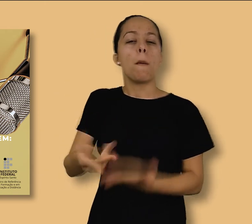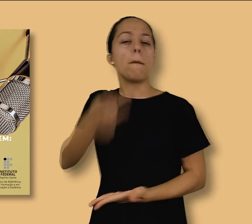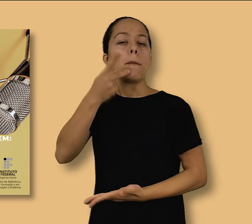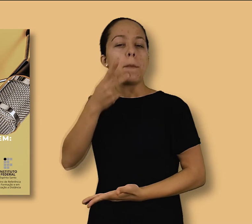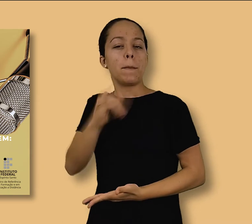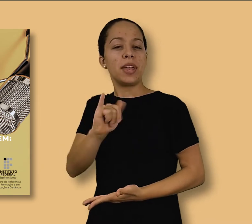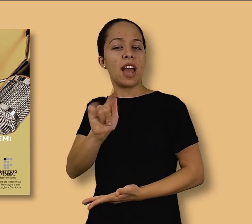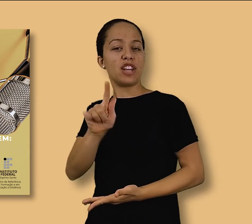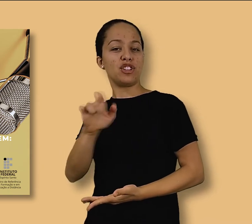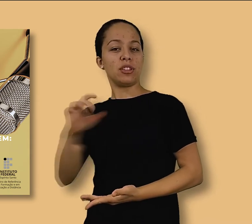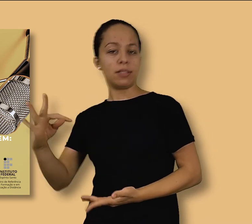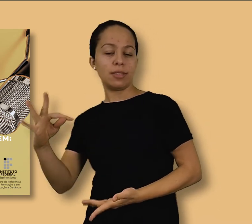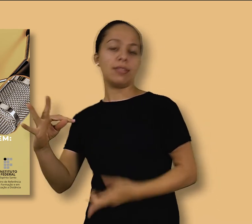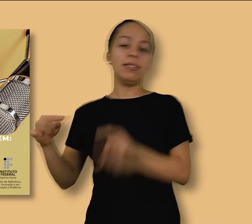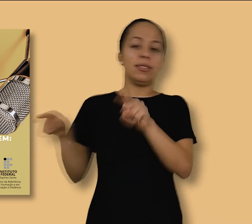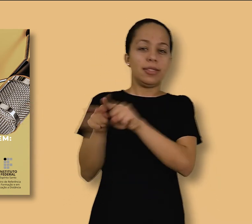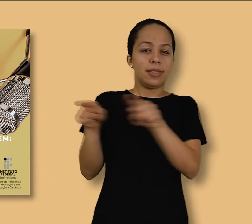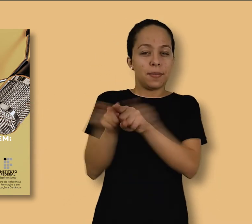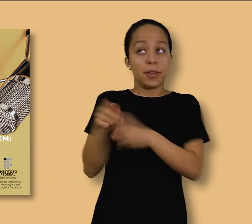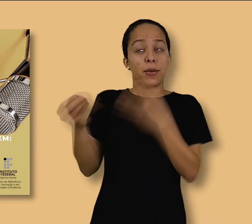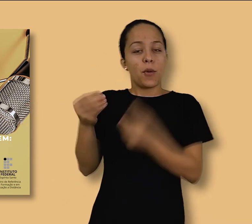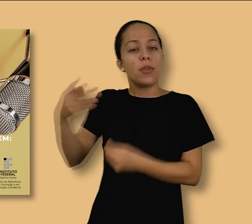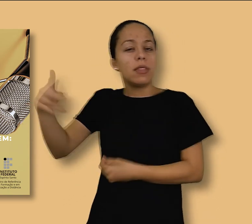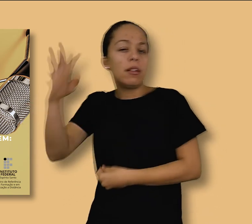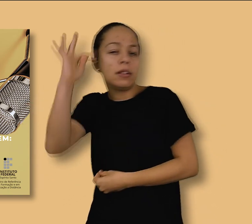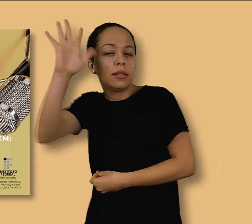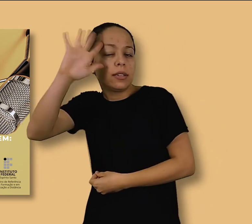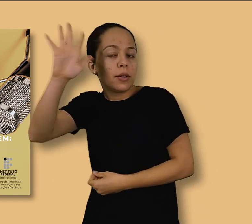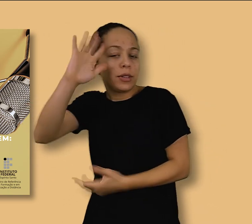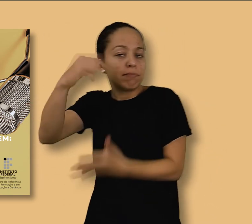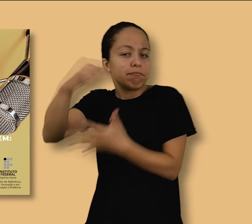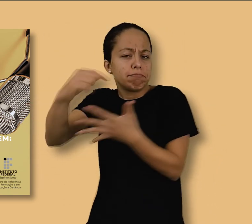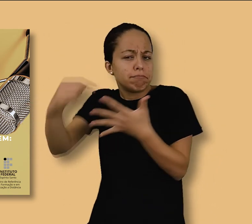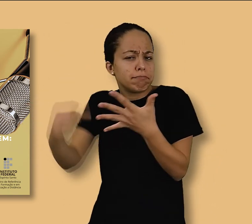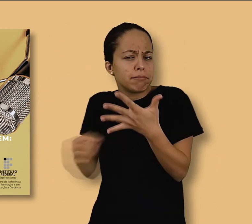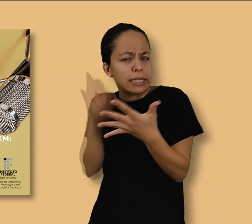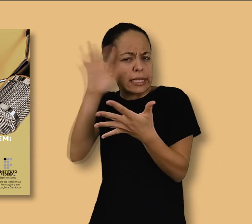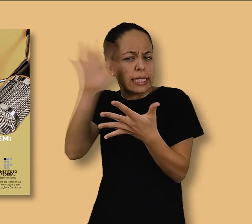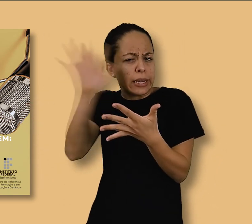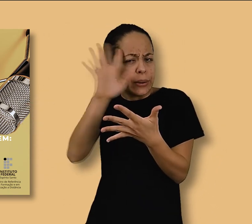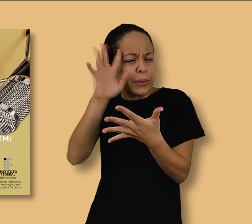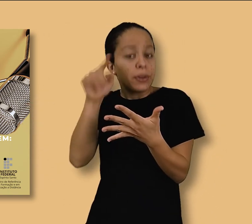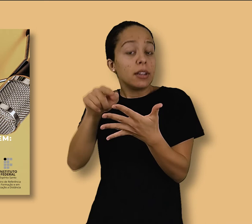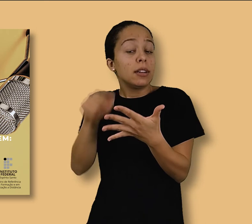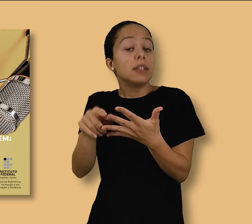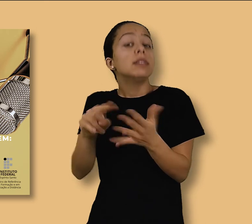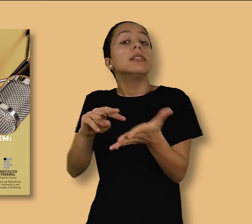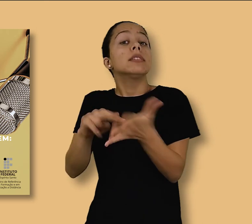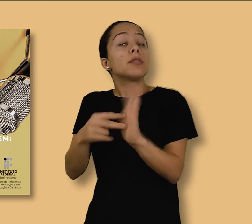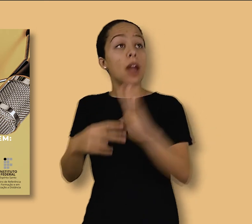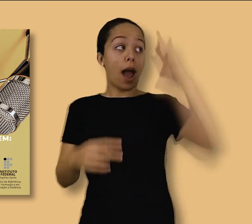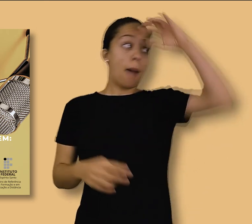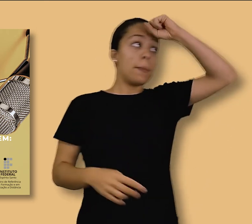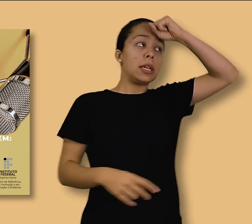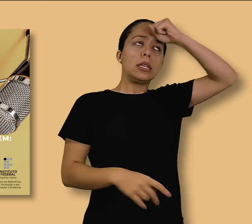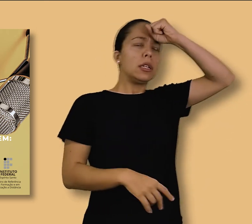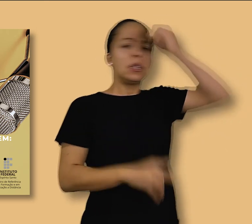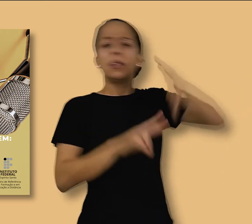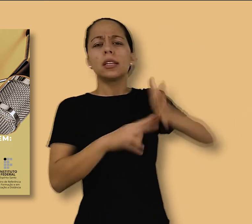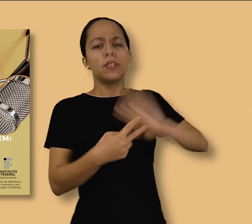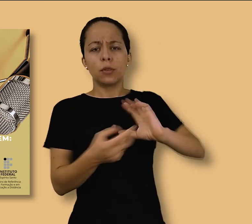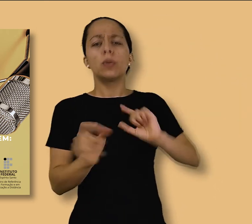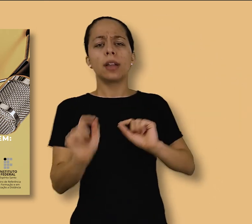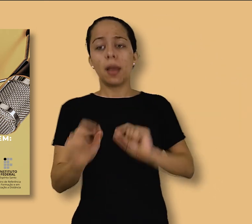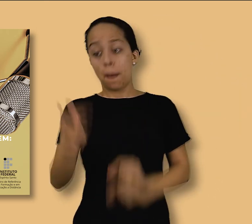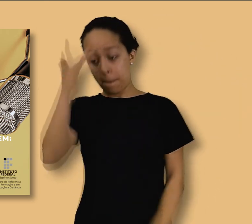Piaget em Fi todas essas teorias de modo geral elas enfatizam a aprendizagem como um processo de interação de